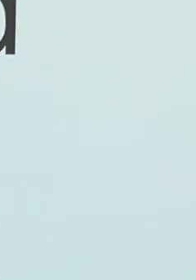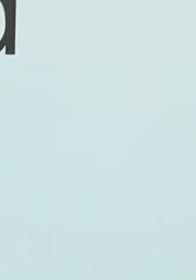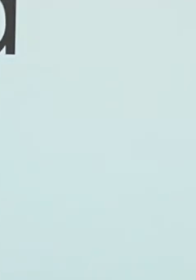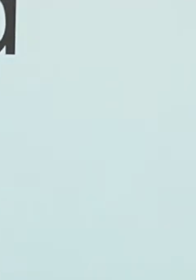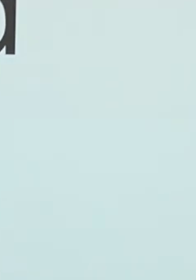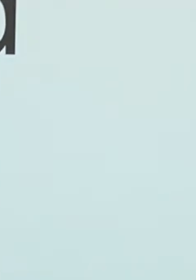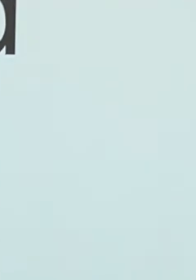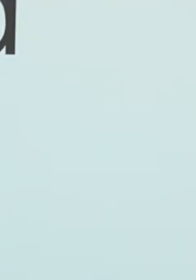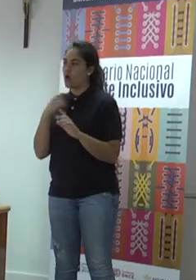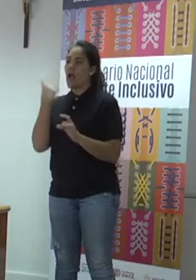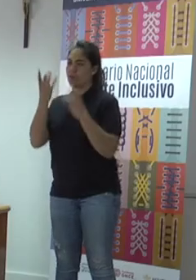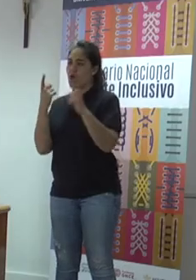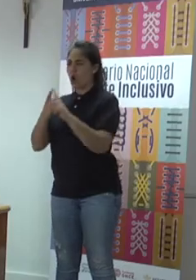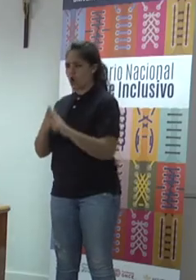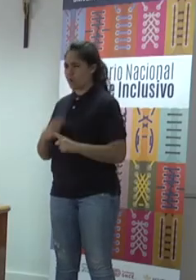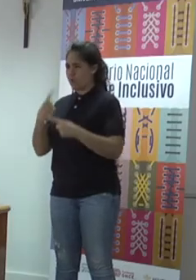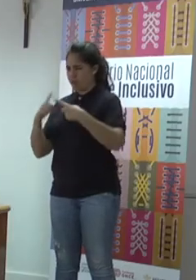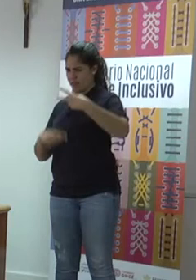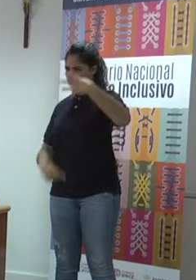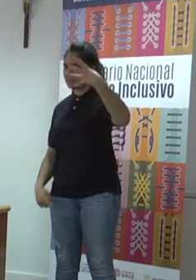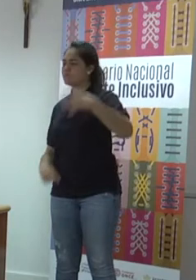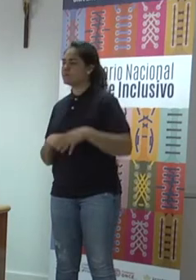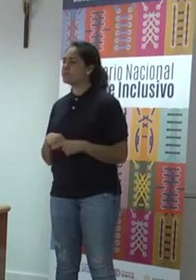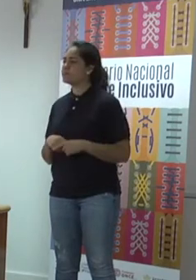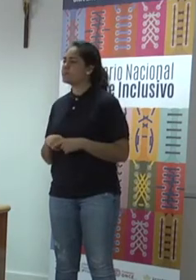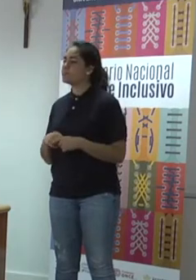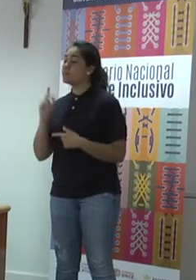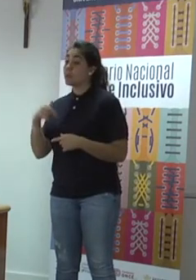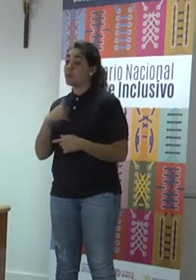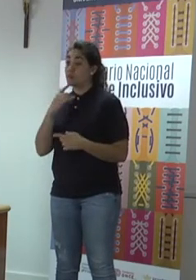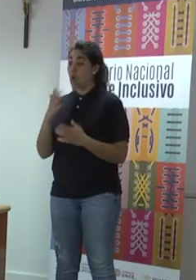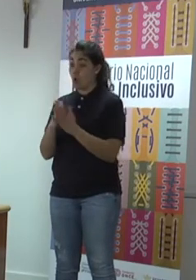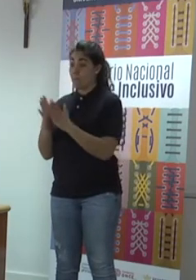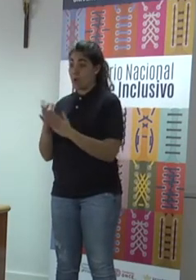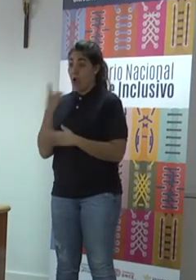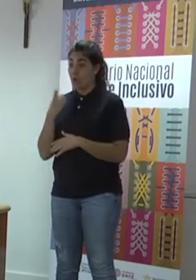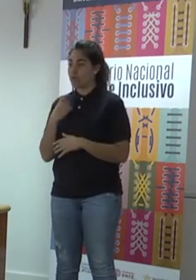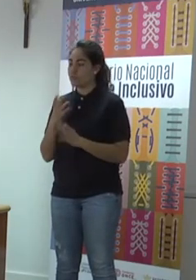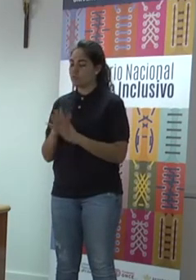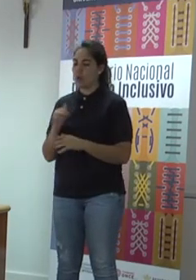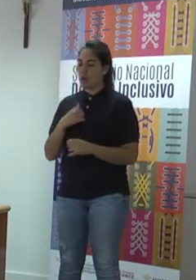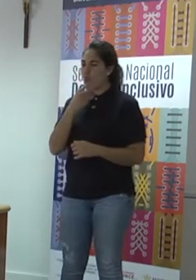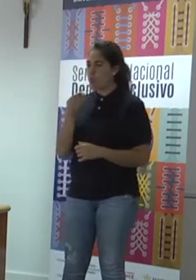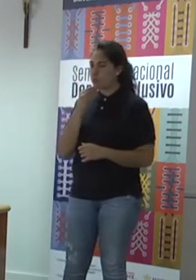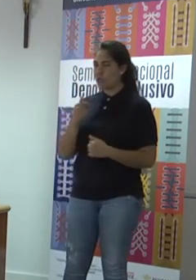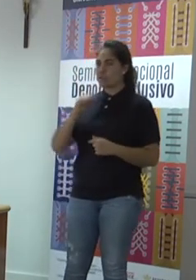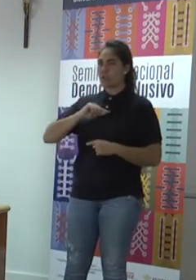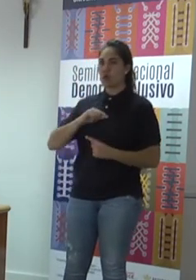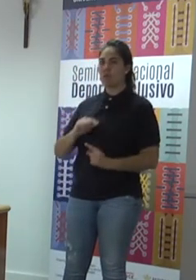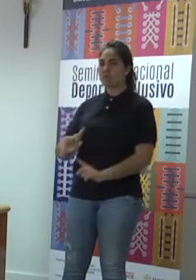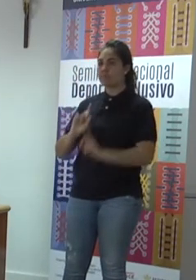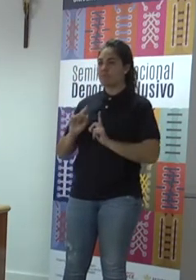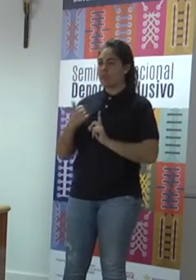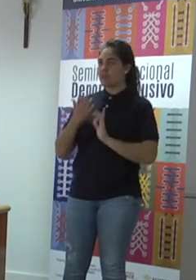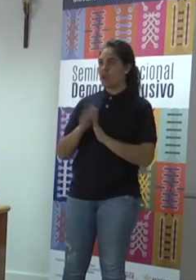con distintos objetivos con los alumnos, y fue bonito el pasar de alumno a profesor, porque tú siempre cuando estás como